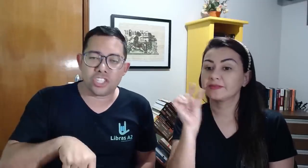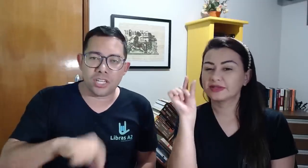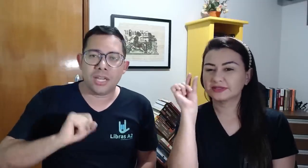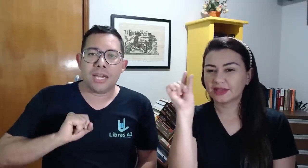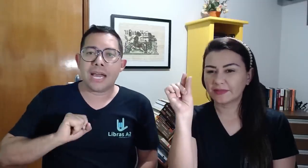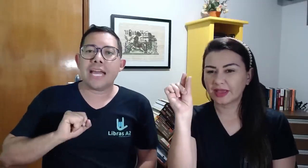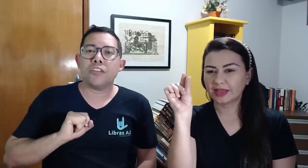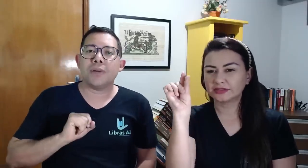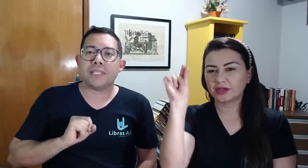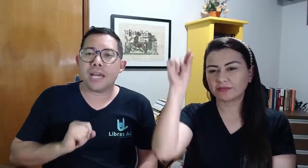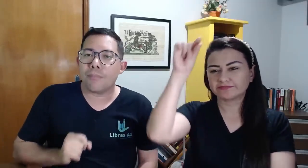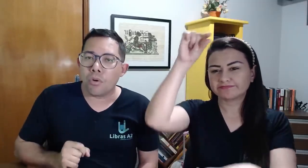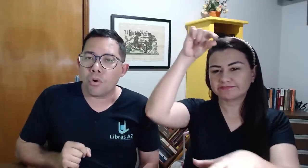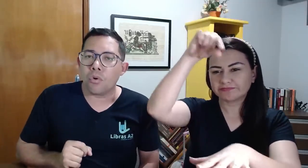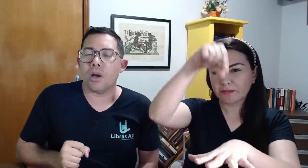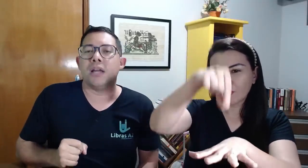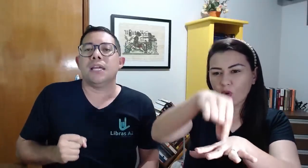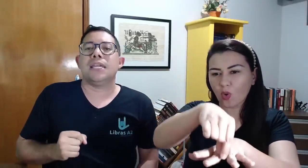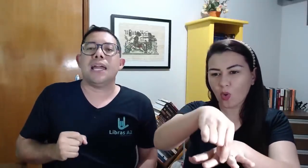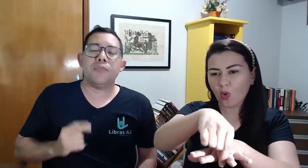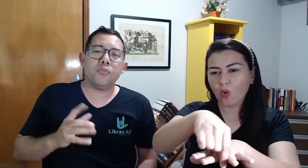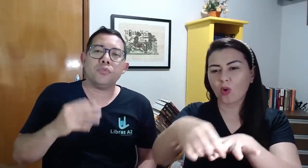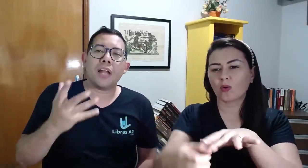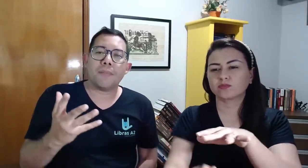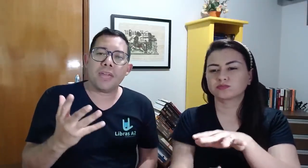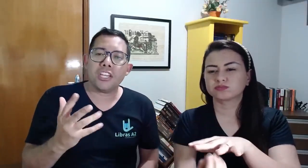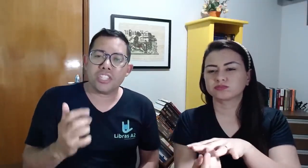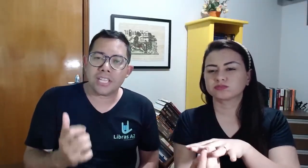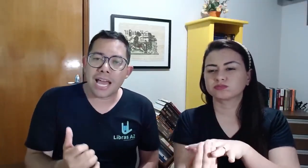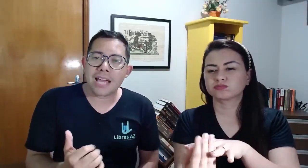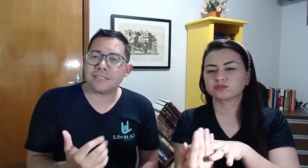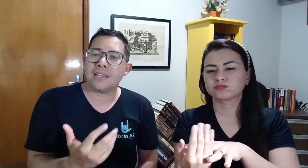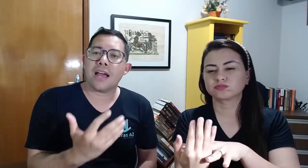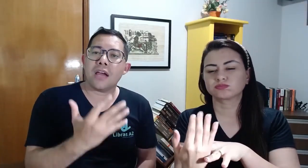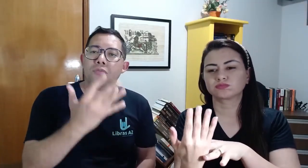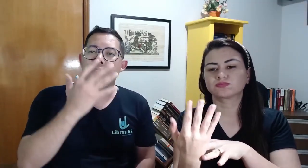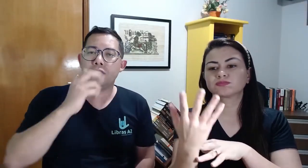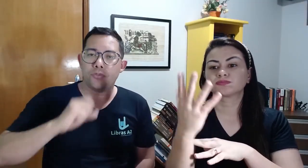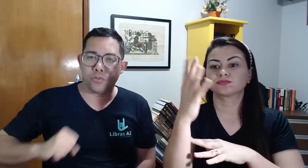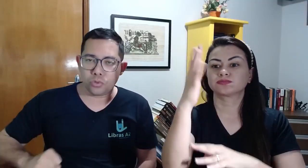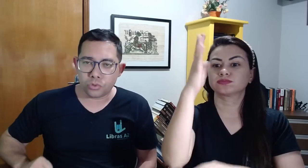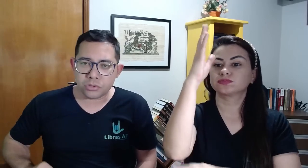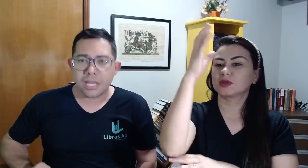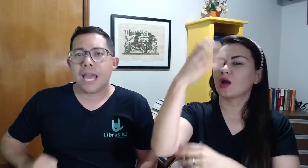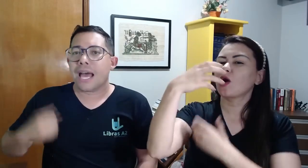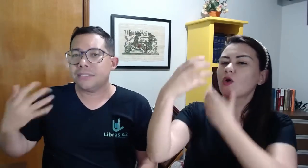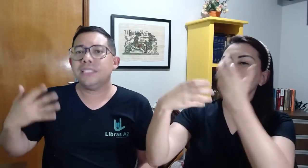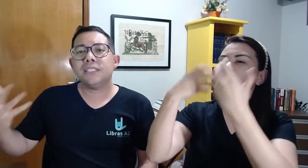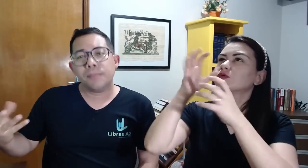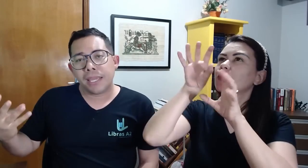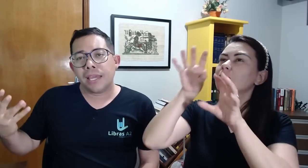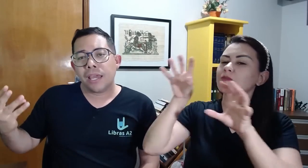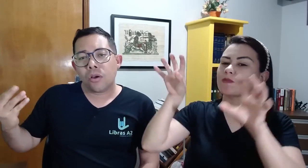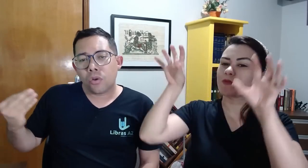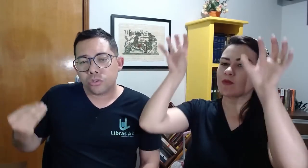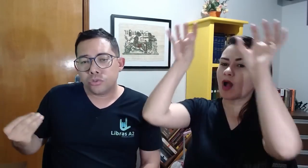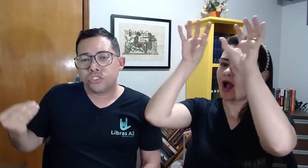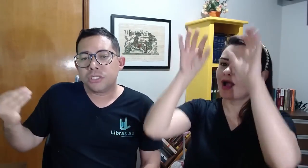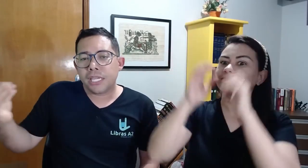semente cai em uma terra boa e aí futuramente nasce árvores e frutos, assim também é o nosso